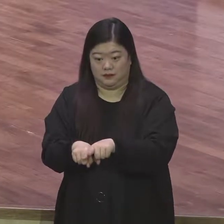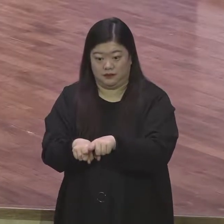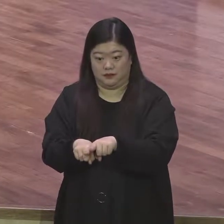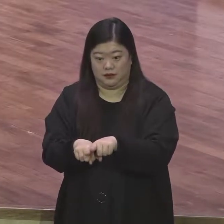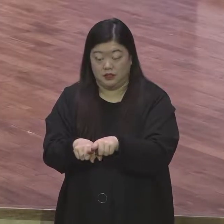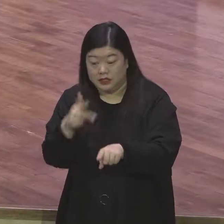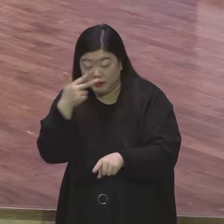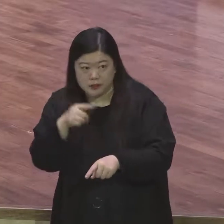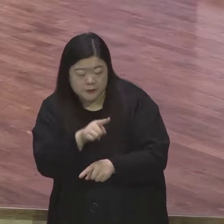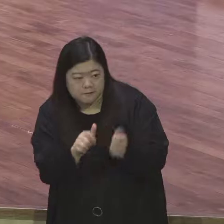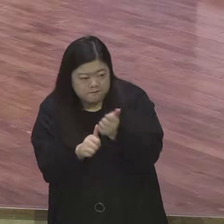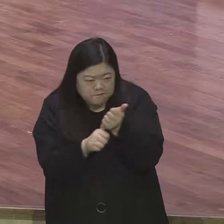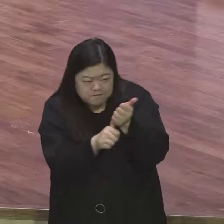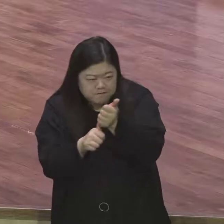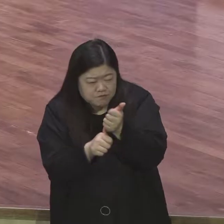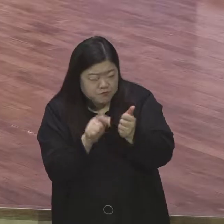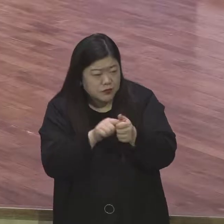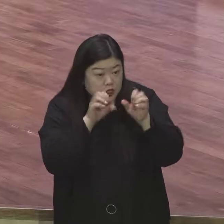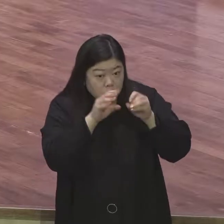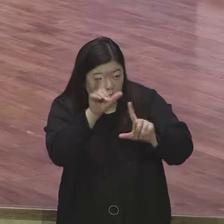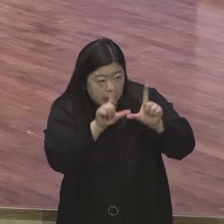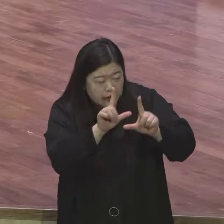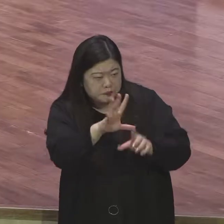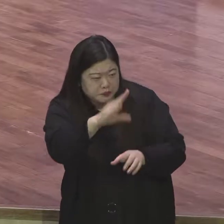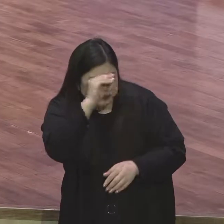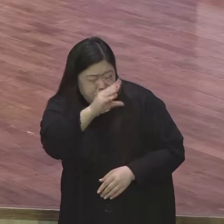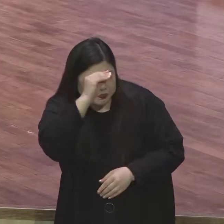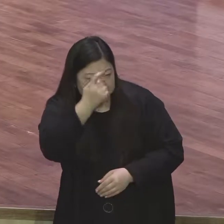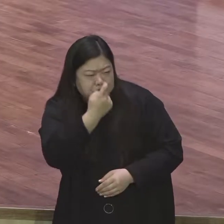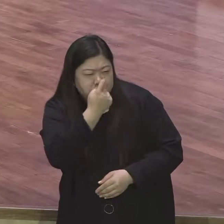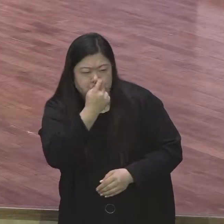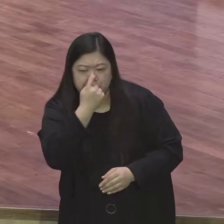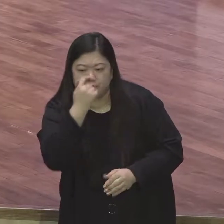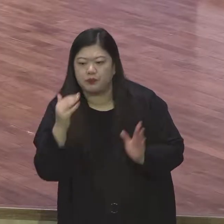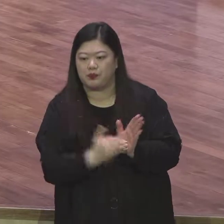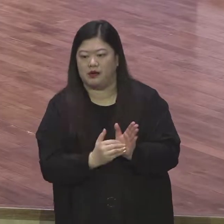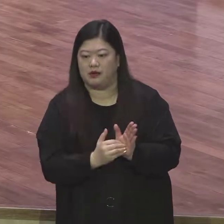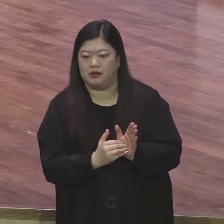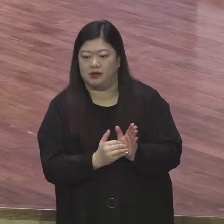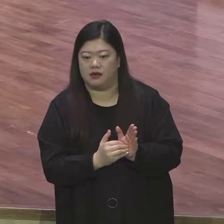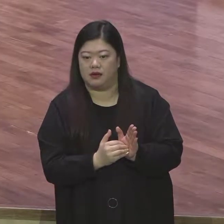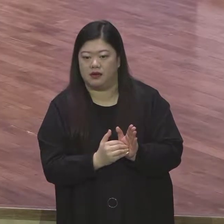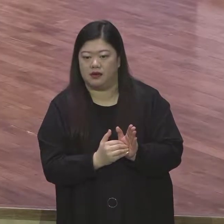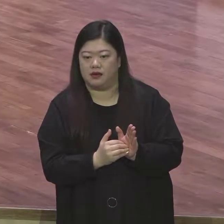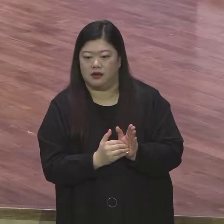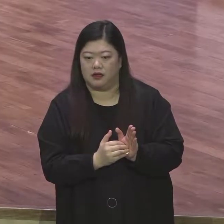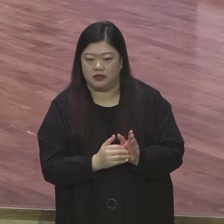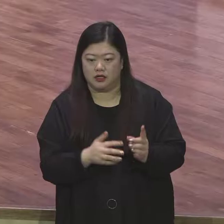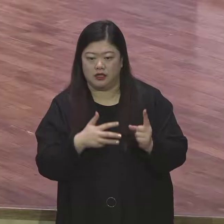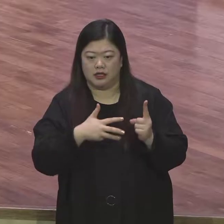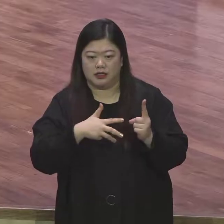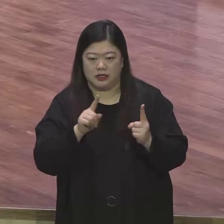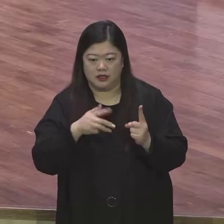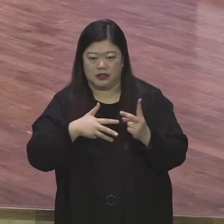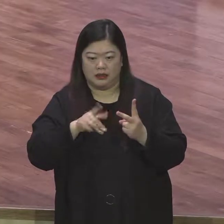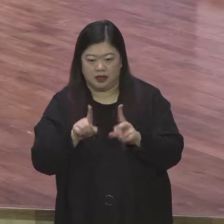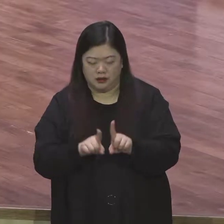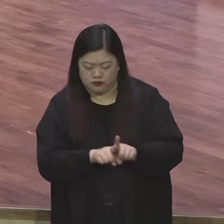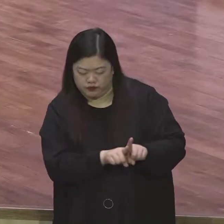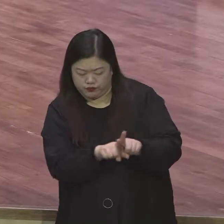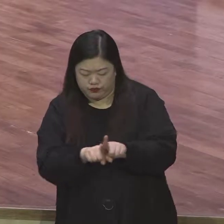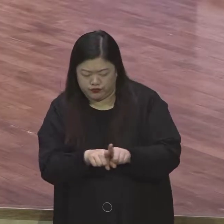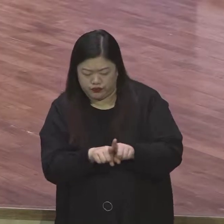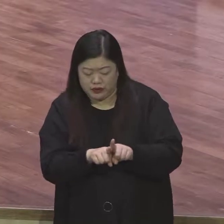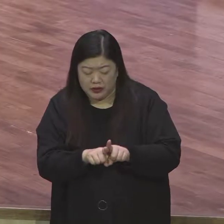하는 사역을 봤어요. 디모데는 예수 그리스도의 복음을 향한 바울의